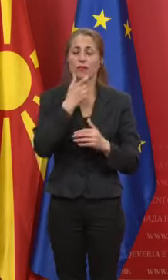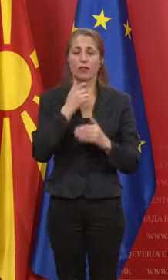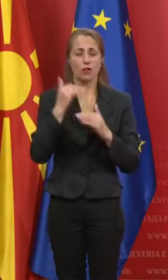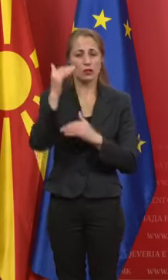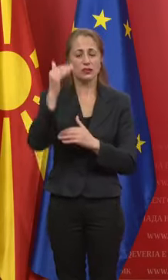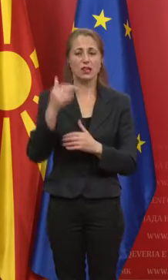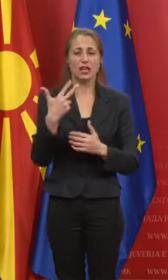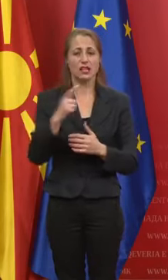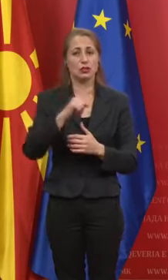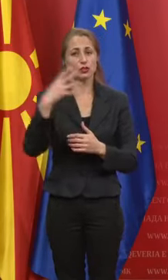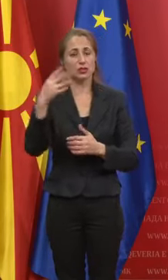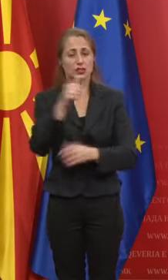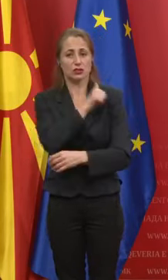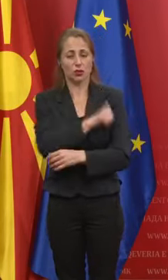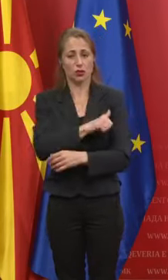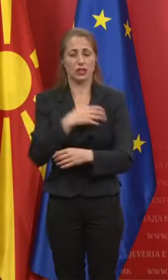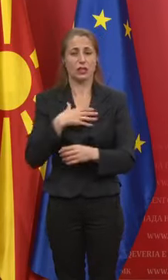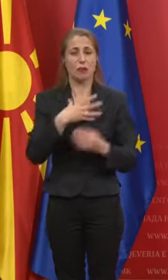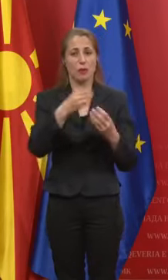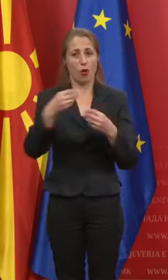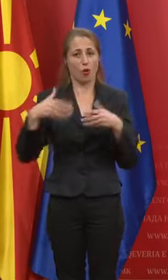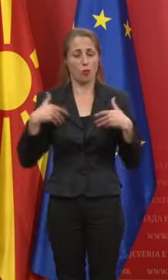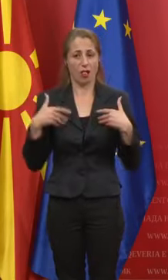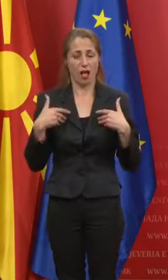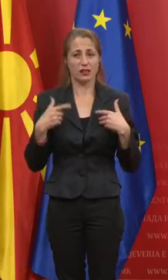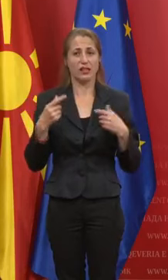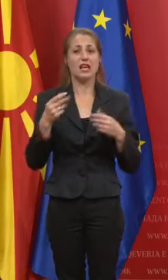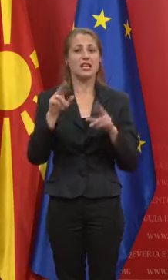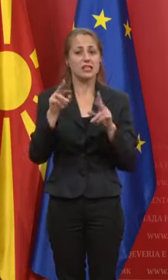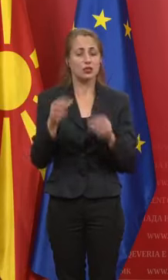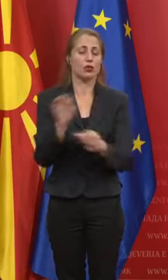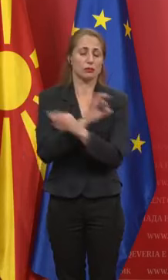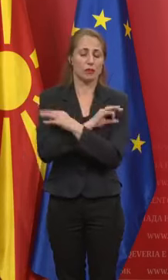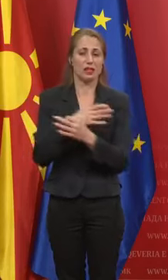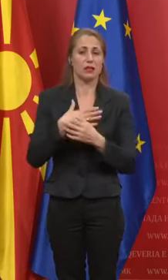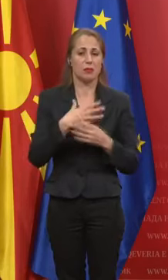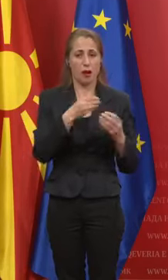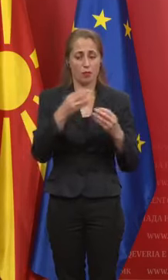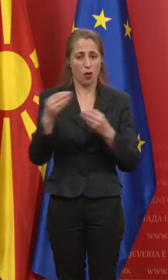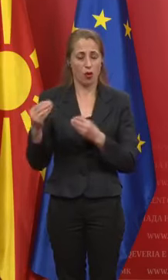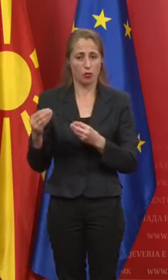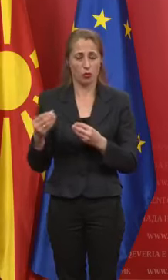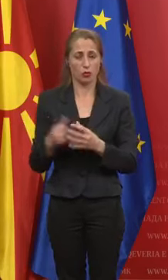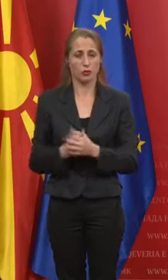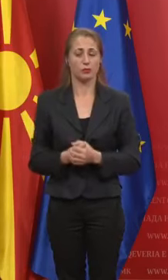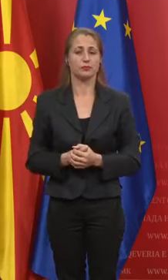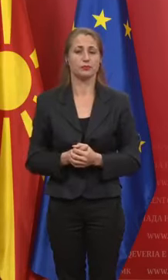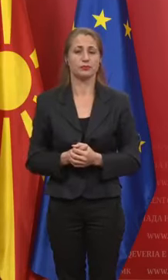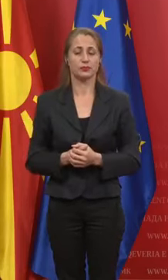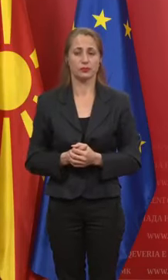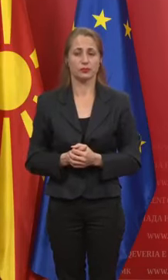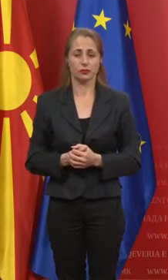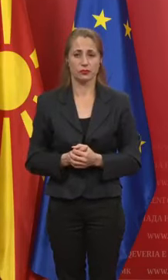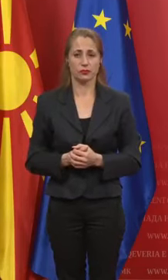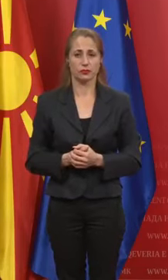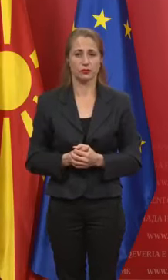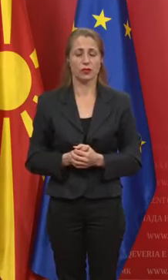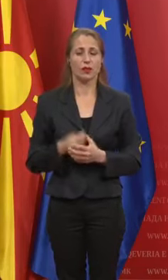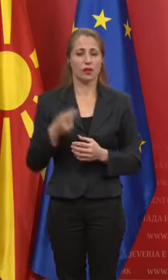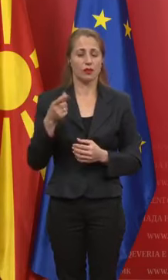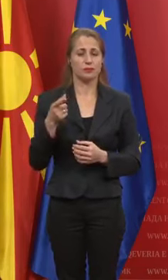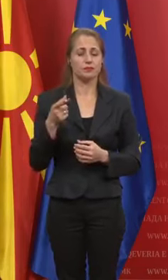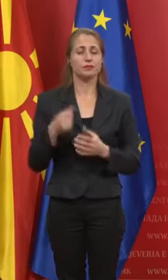до 40. И смртноста, секако во во тој